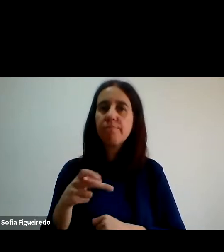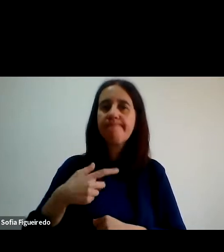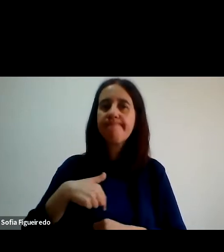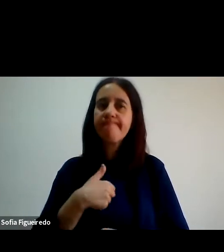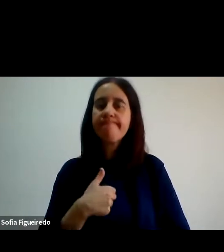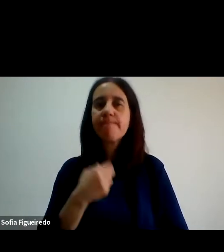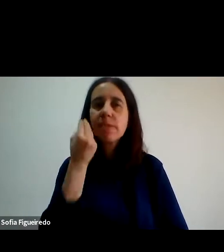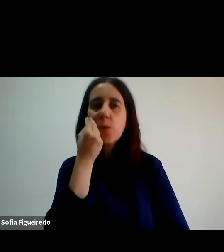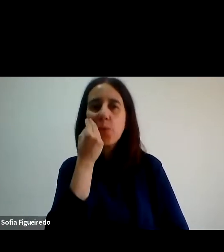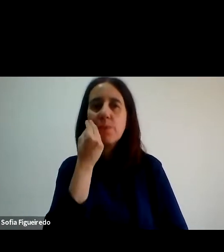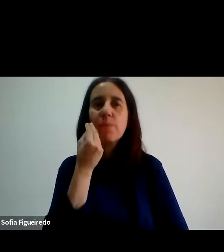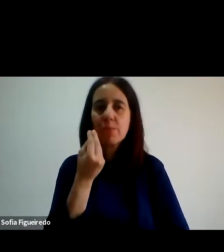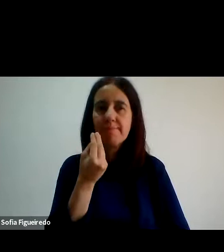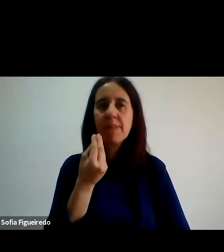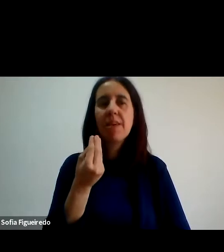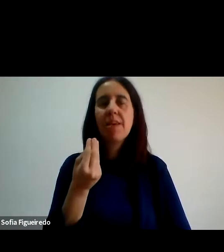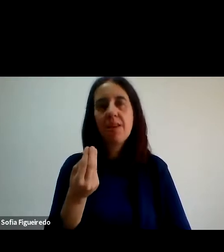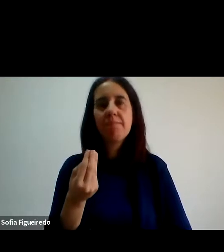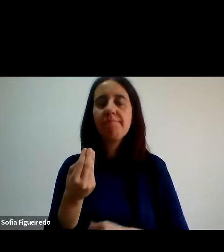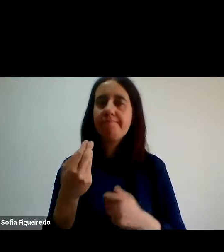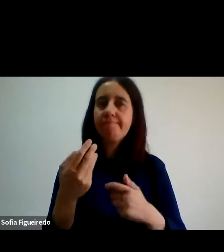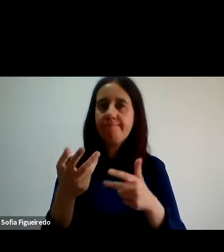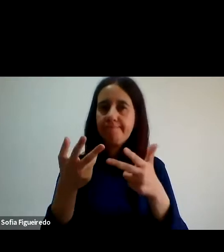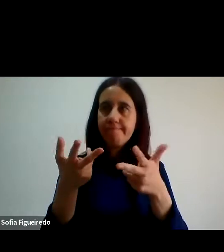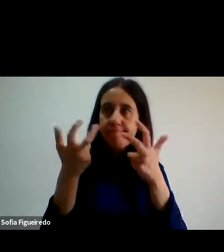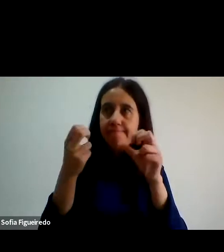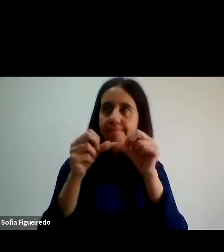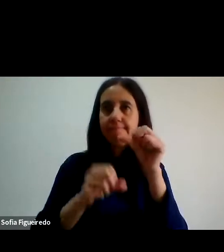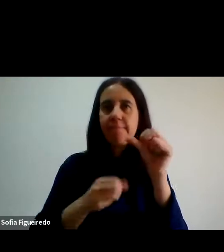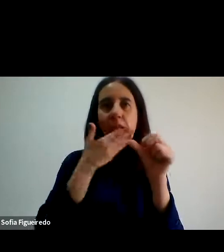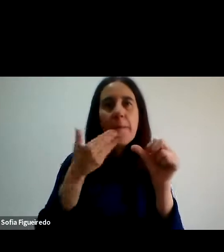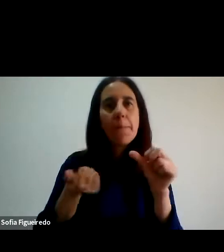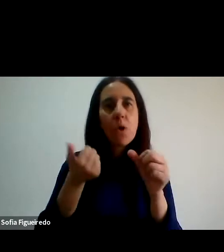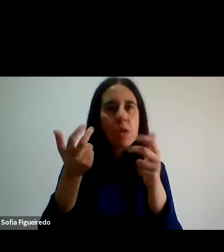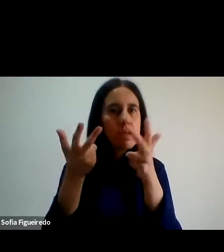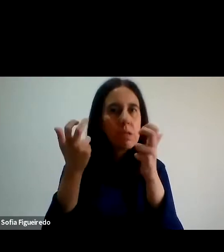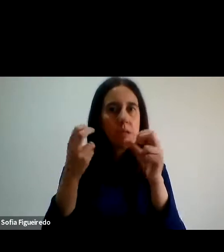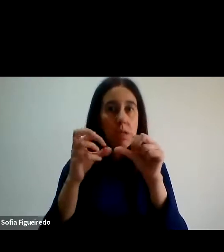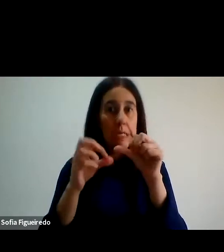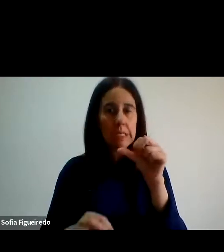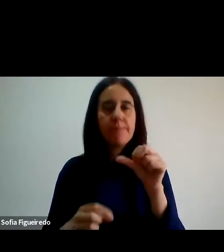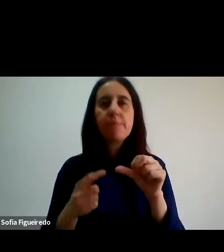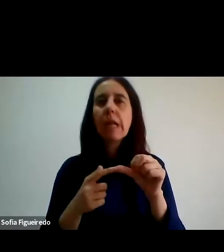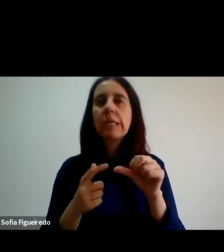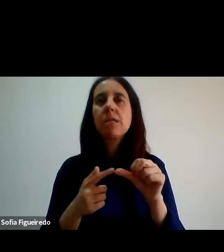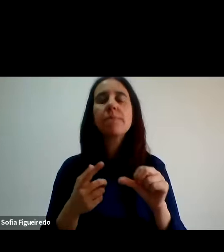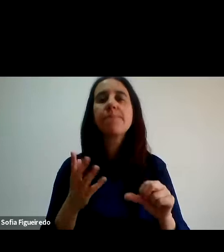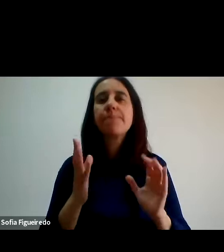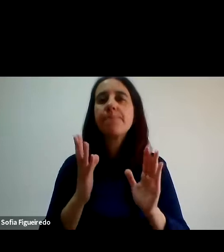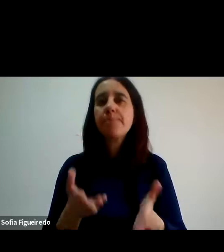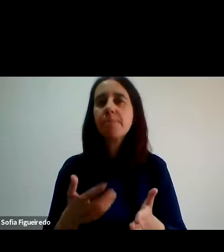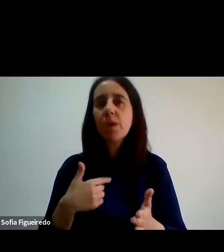de conseguir assimilar a mensagem, percebermos melhor a mensagem. Ora, para percebermos melhor a mensagem, nós temos que nos pôr do ponto de vista